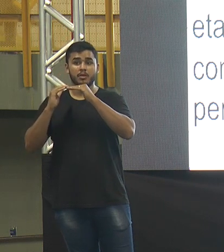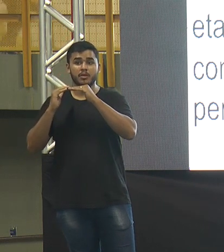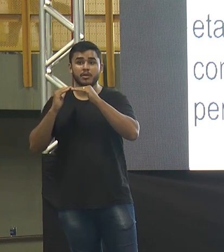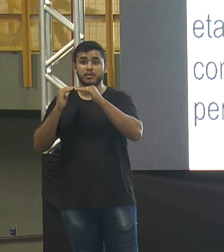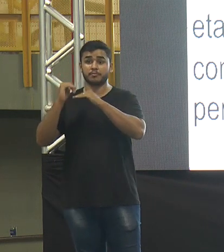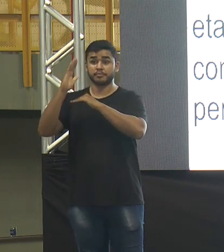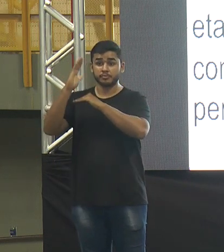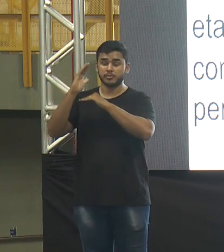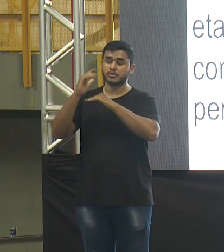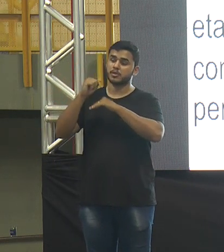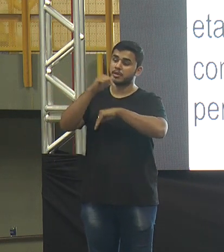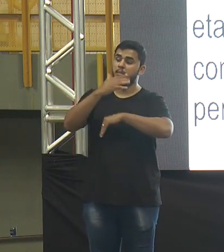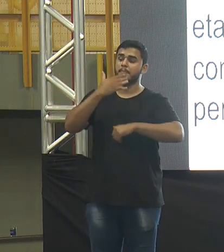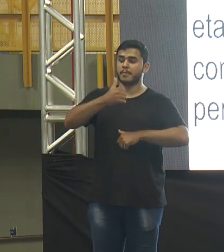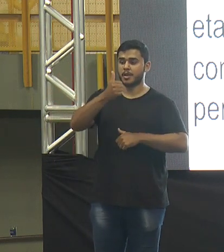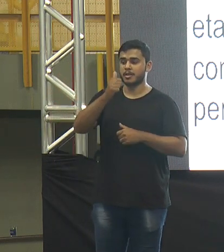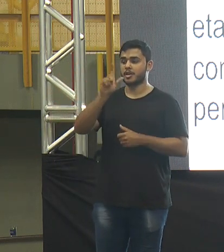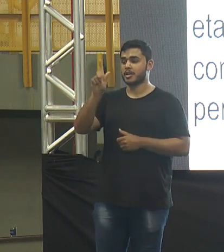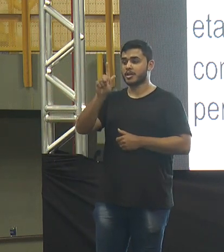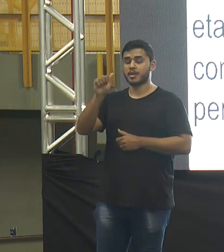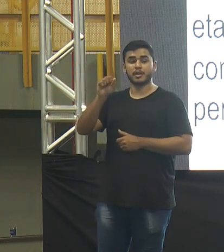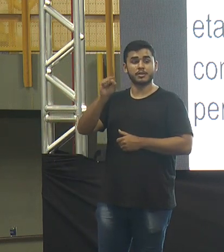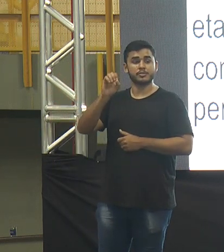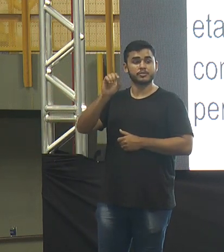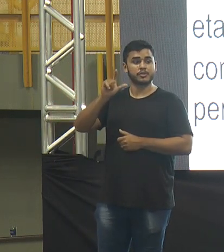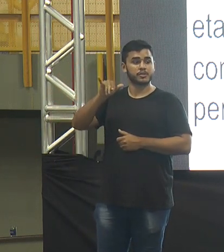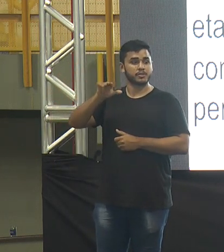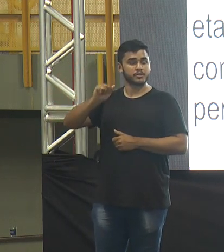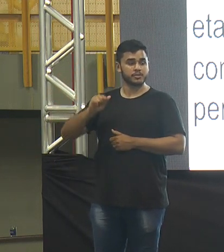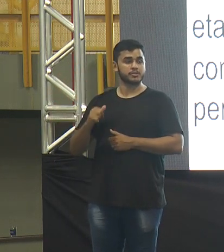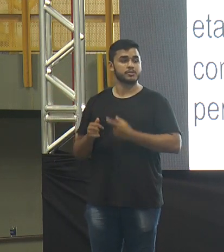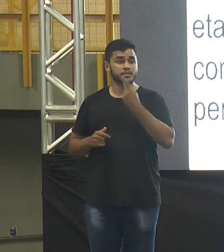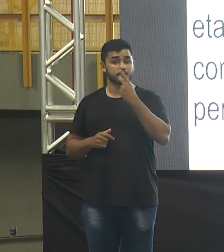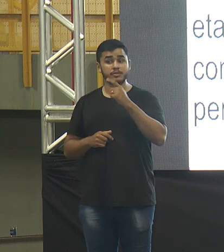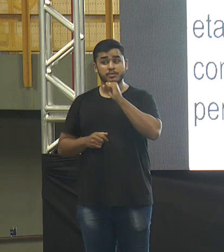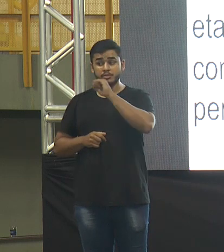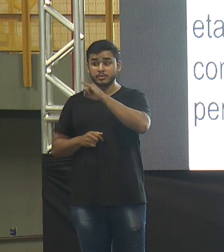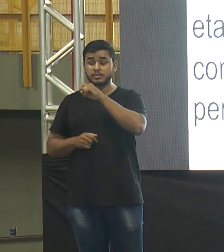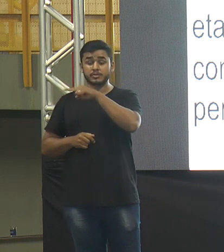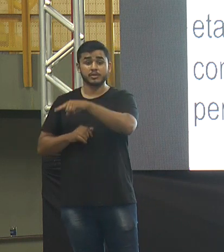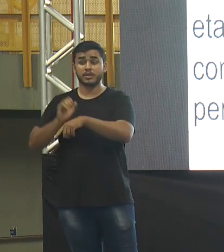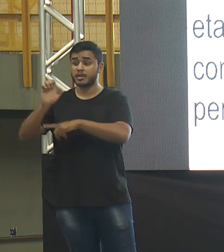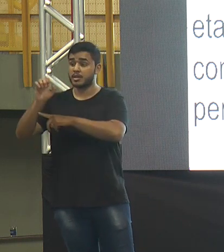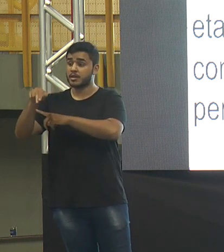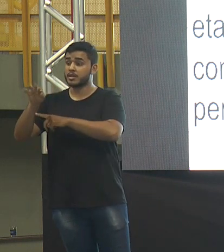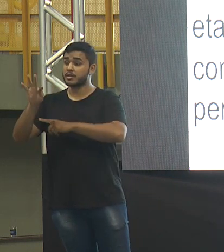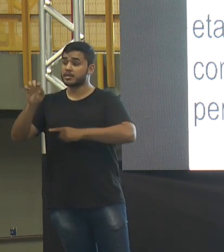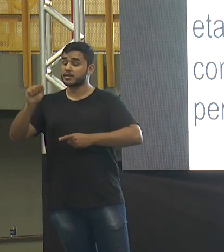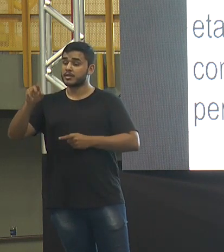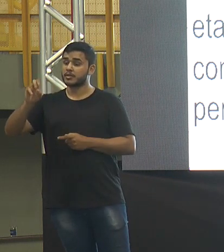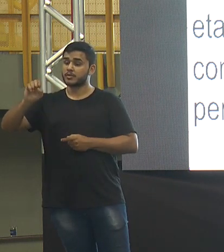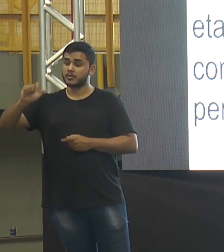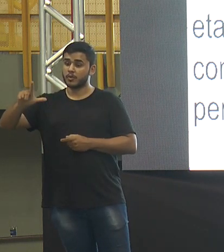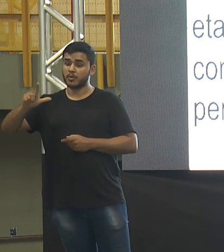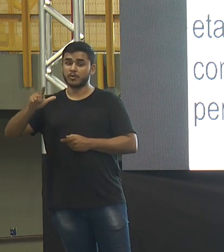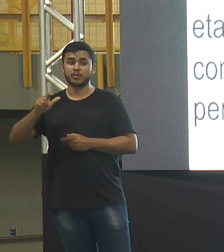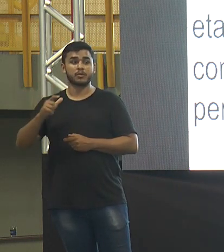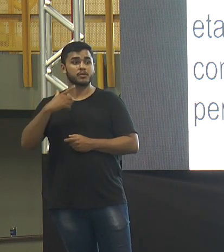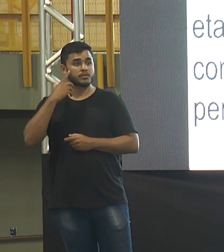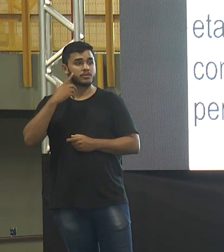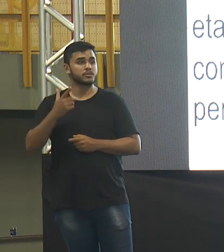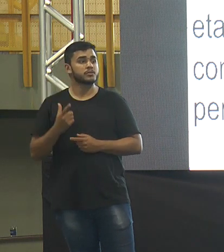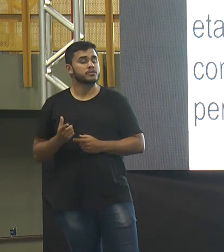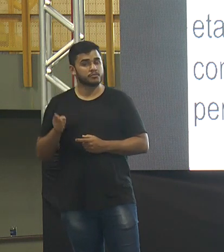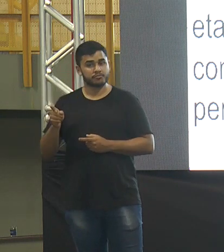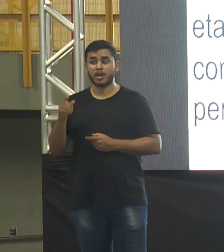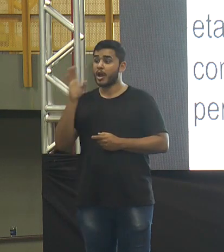melhor a gasolina. Por quê? Porque o álcool, como tem uma cadeia carbônica menor e tem uma explosão que libera mais energia,